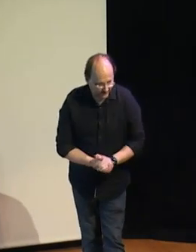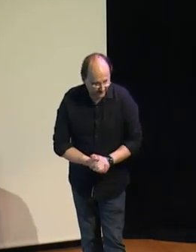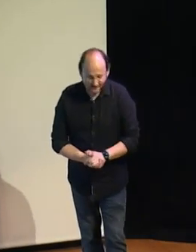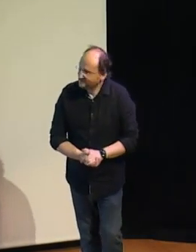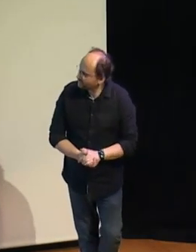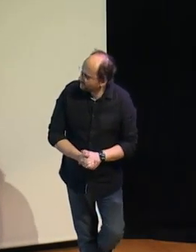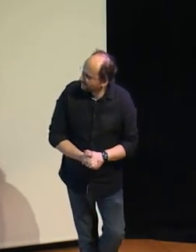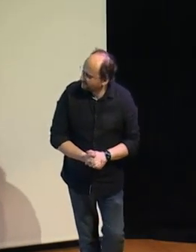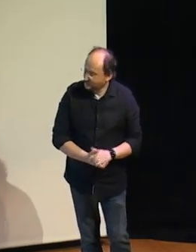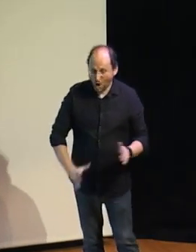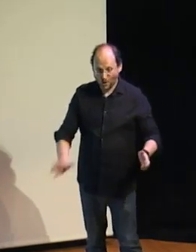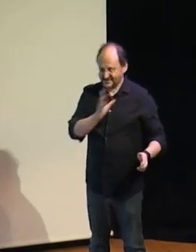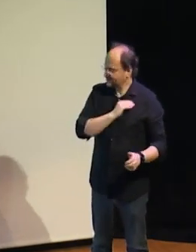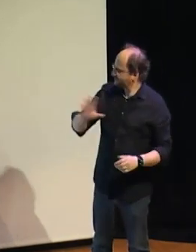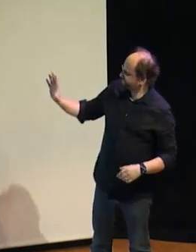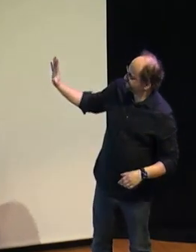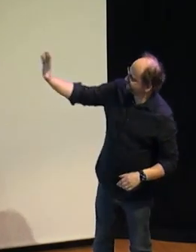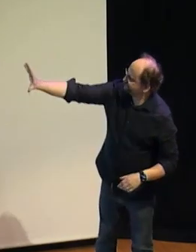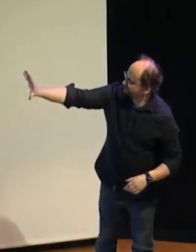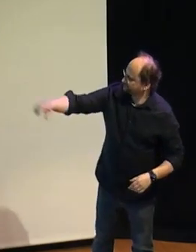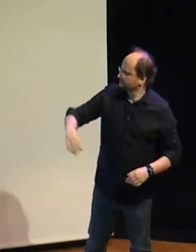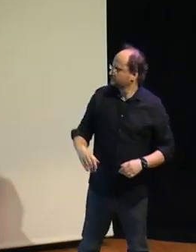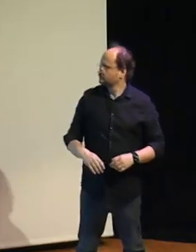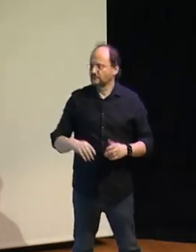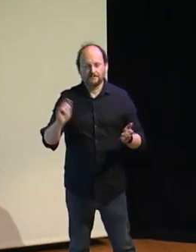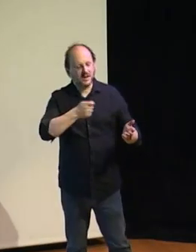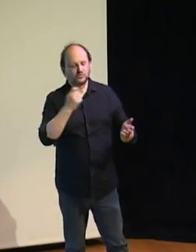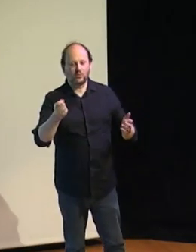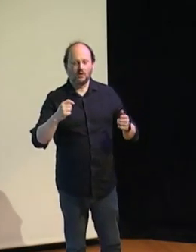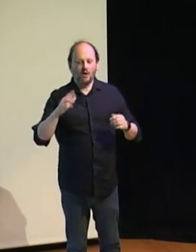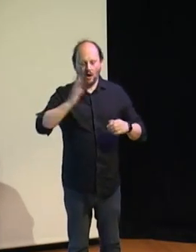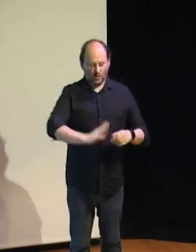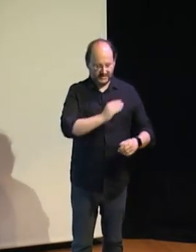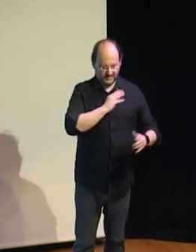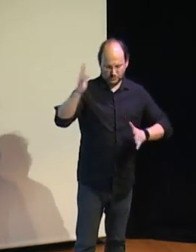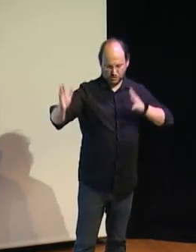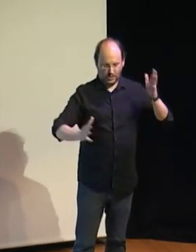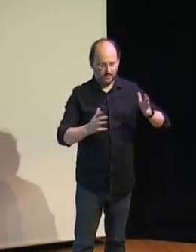Après le Moyen-Âge, enfin, si on remonte encore au Moyen-Âge, on arrive à l'Antiquité, donc tout à gauche de la diapositive.